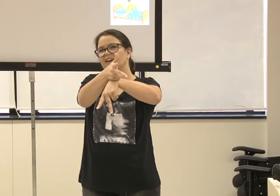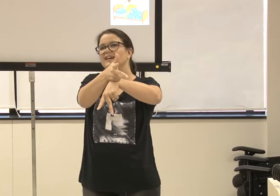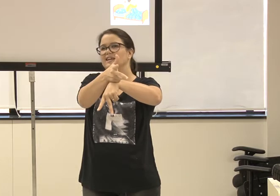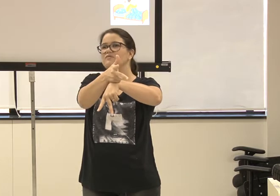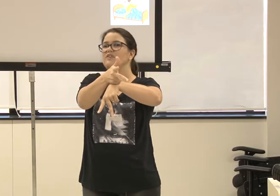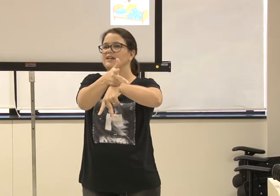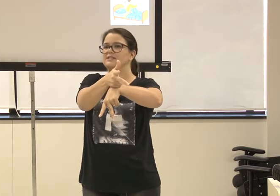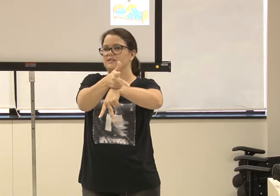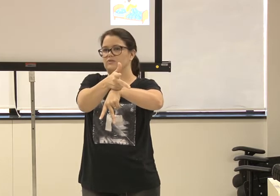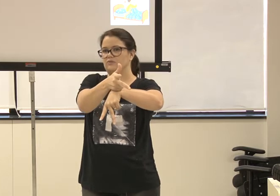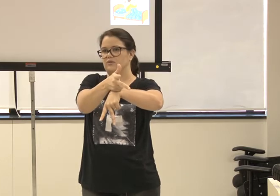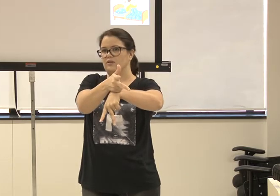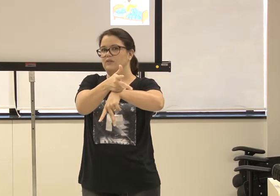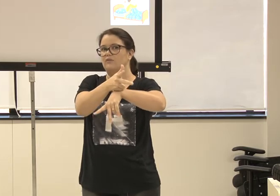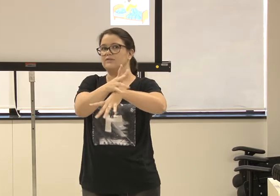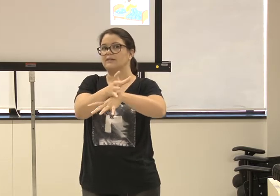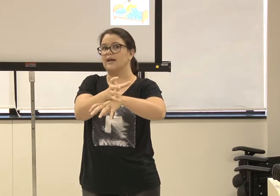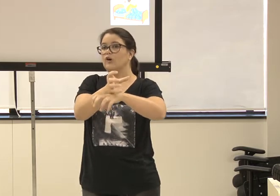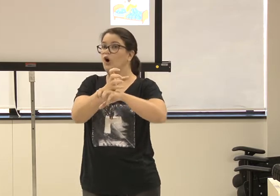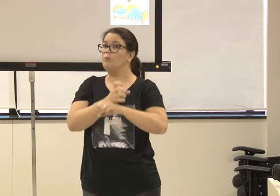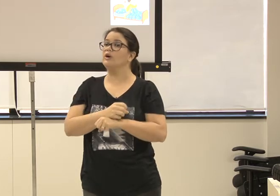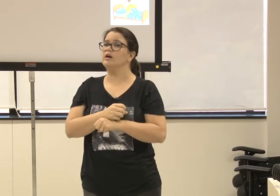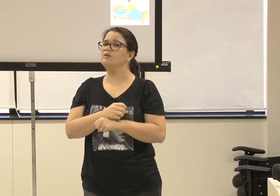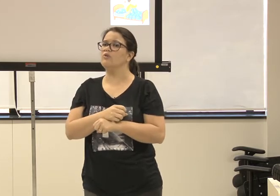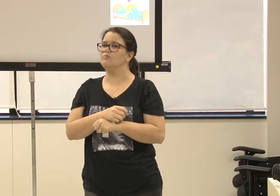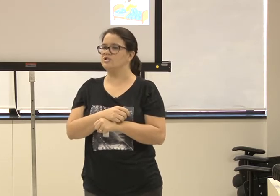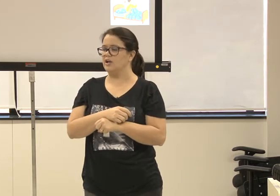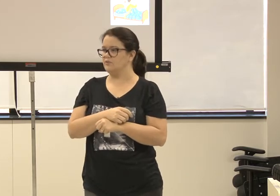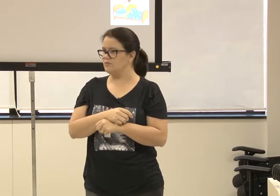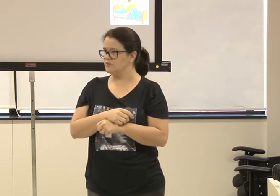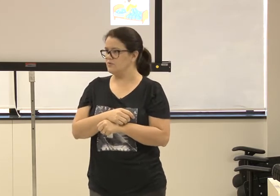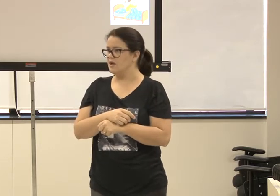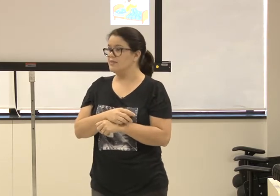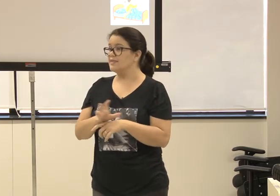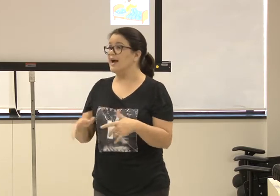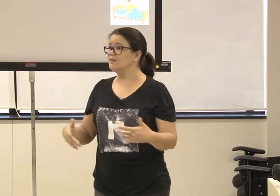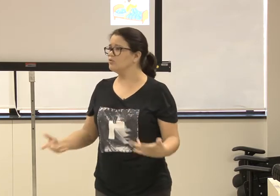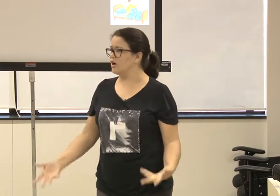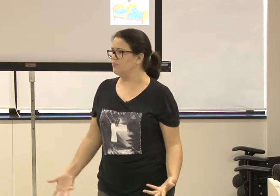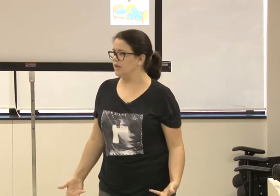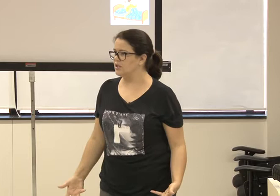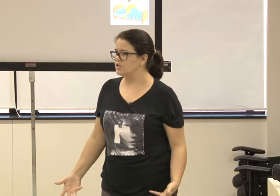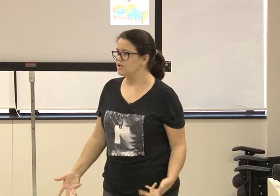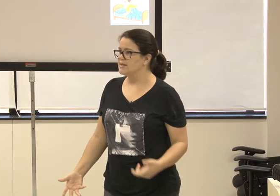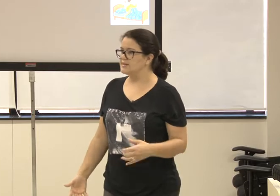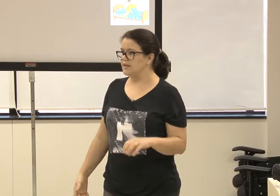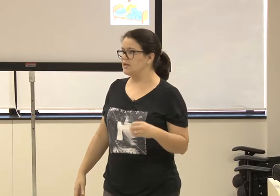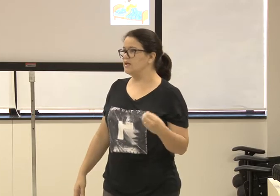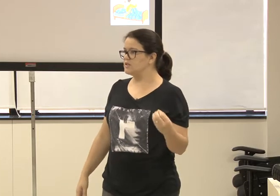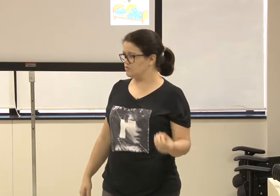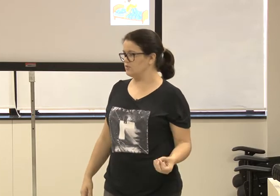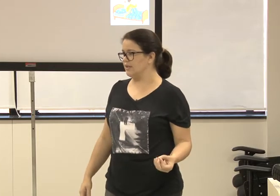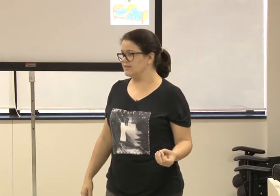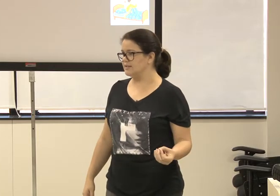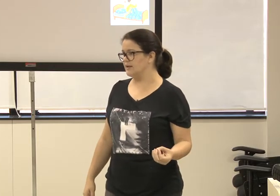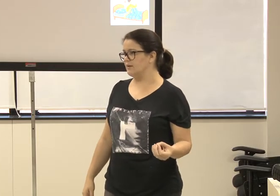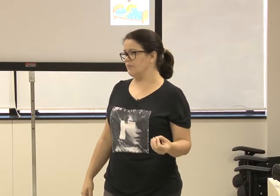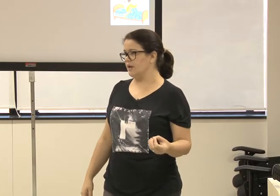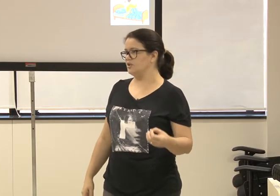aqui e faz isso. Então, você está incorporando objetos naturalmente, sem que isso